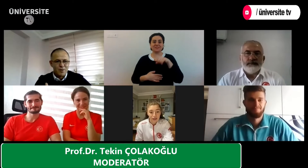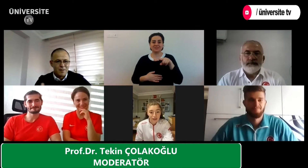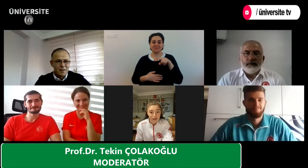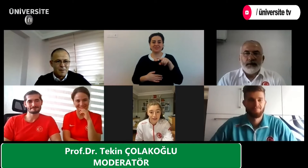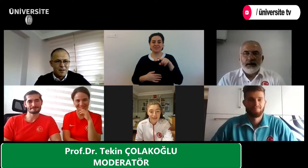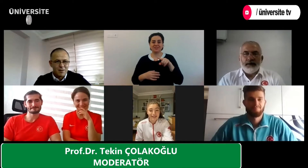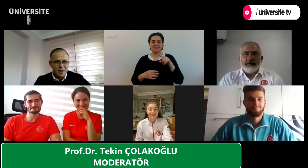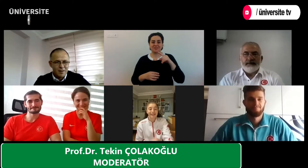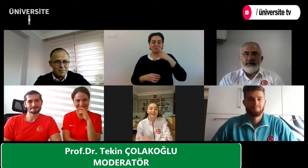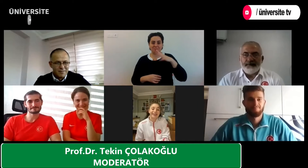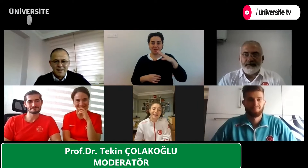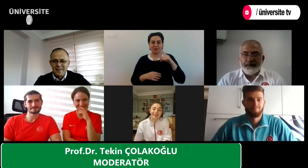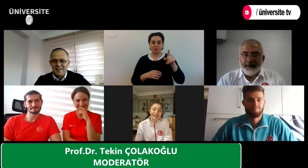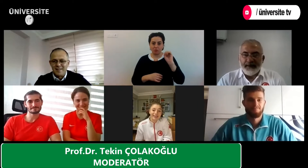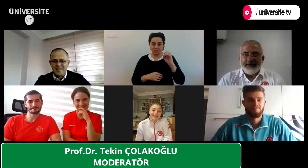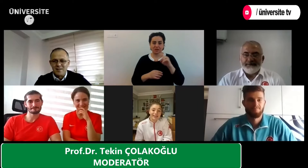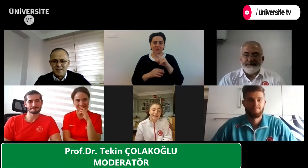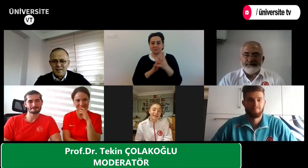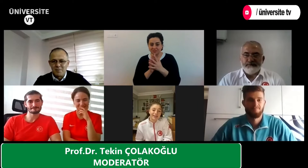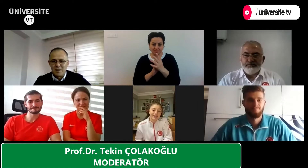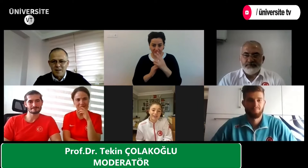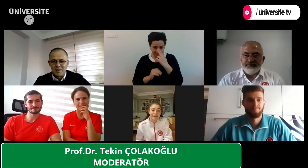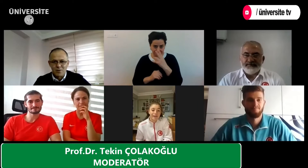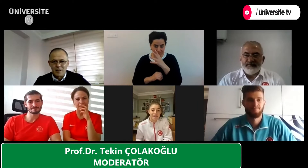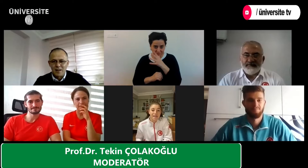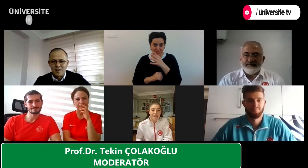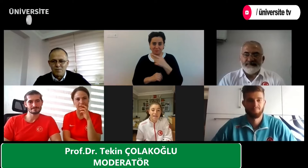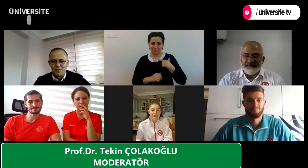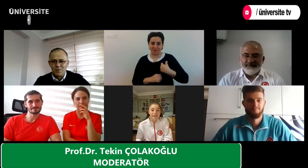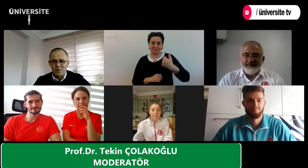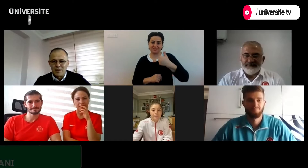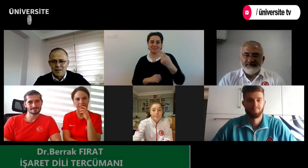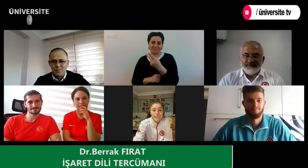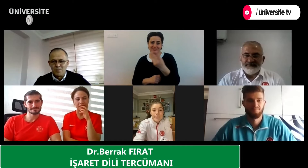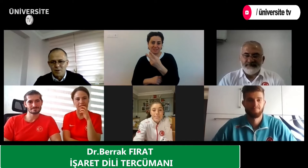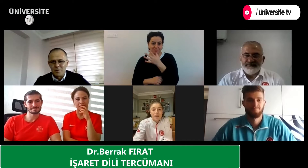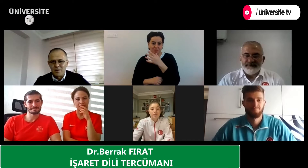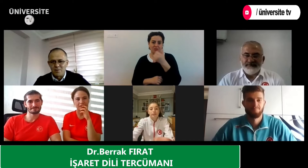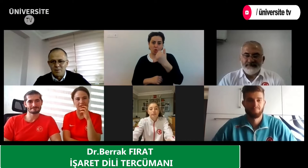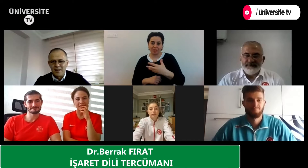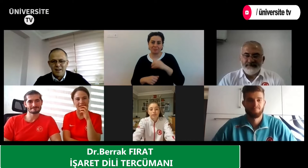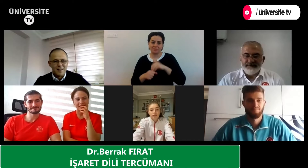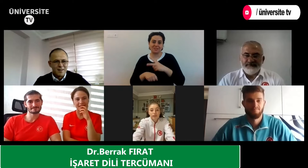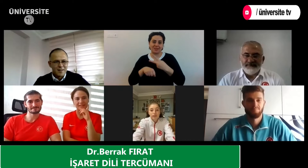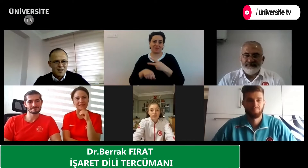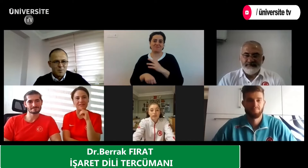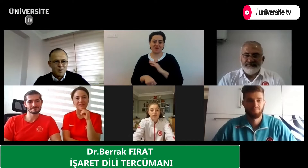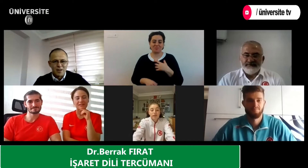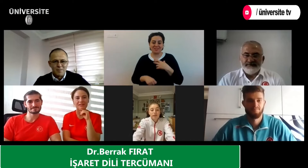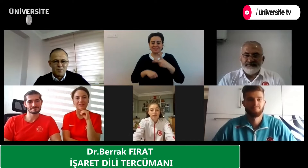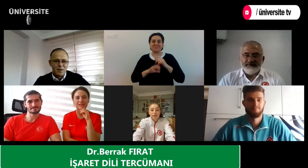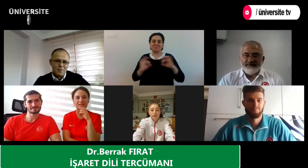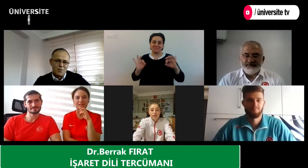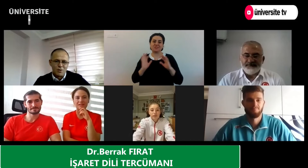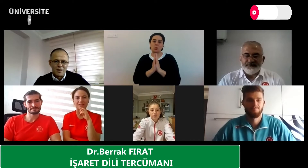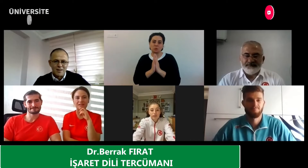iki profesyonel bir tek Berrak Hanım. İkincisi de Sayın Başkanım. Çünkü yıllardır bu konuda yöneticilik yapıyor. Müthiş bir tecrübe var. Diğer